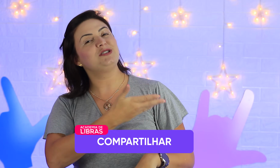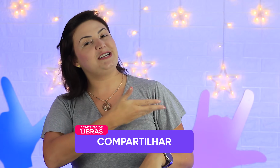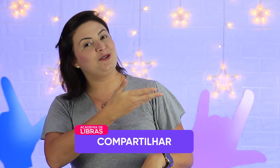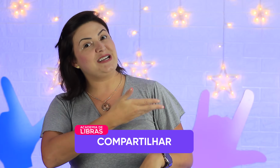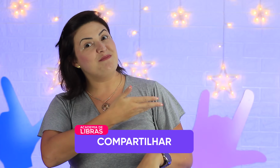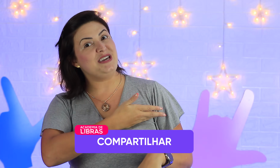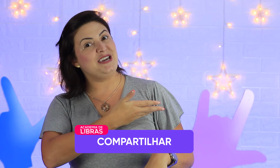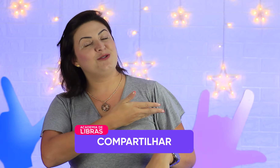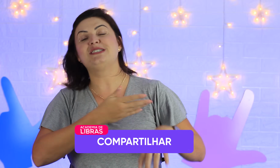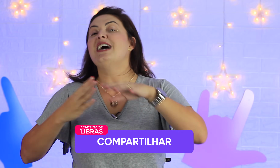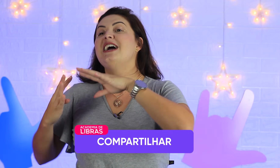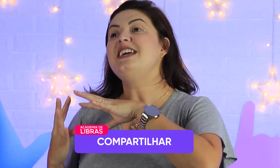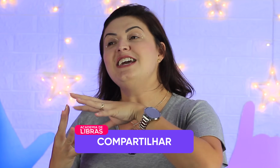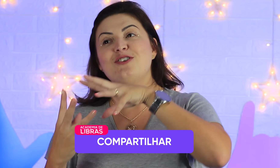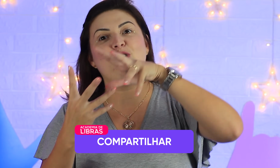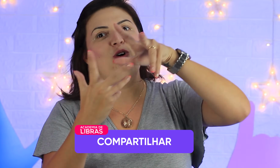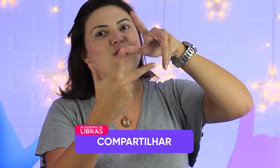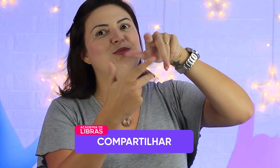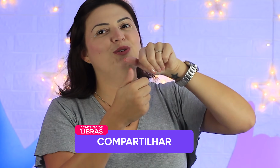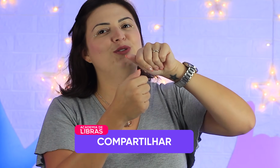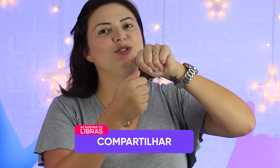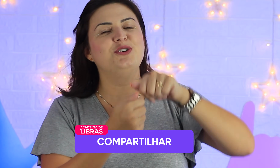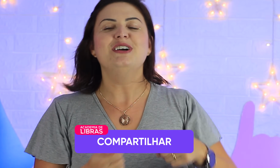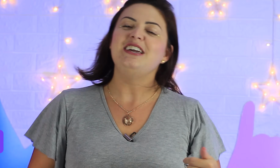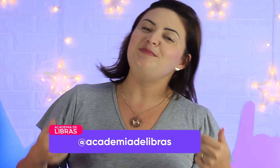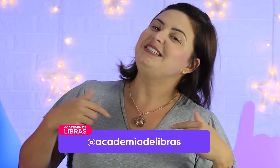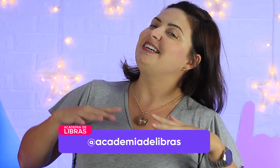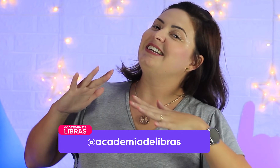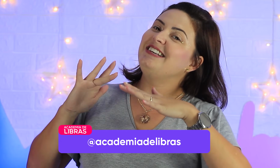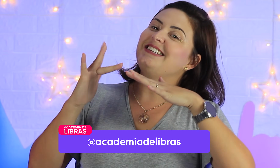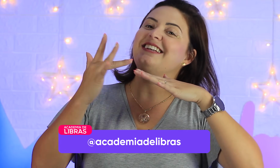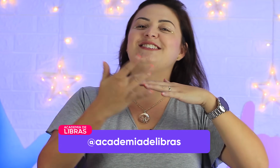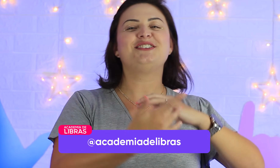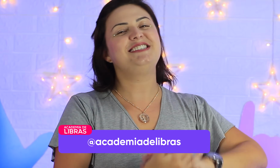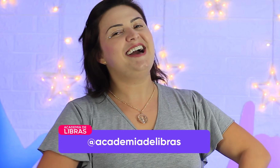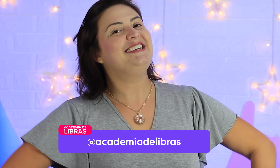os seus amigos e com o mundo. E me siga nas redes sociais.